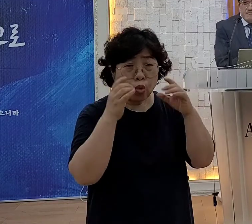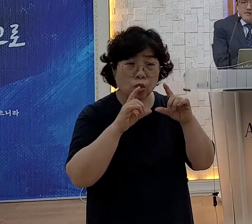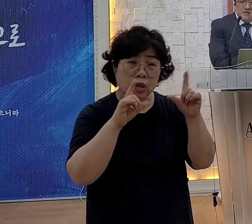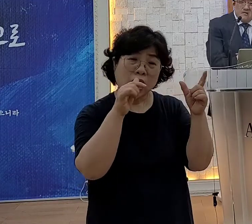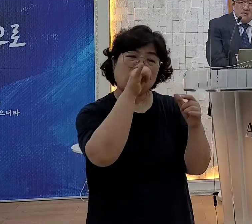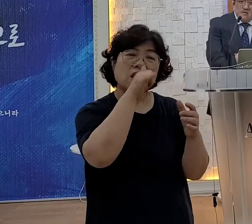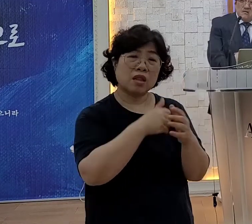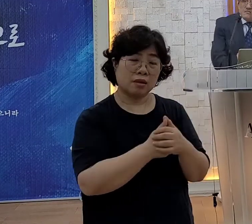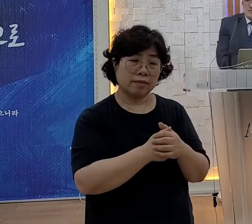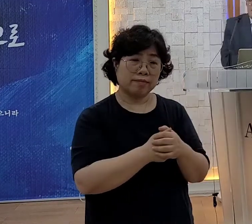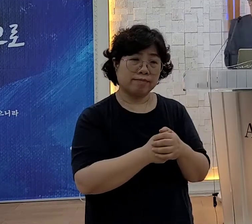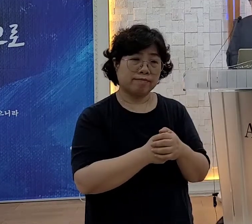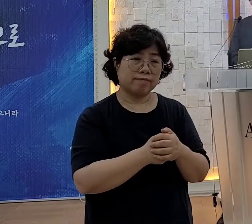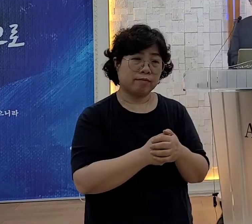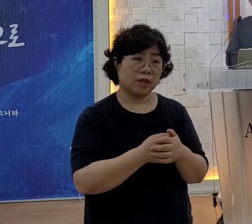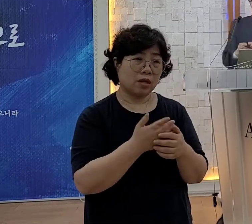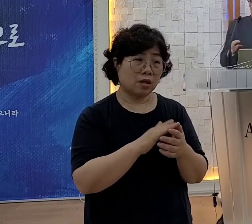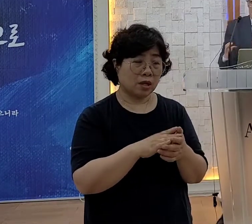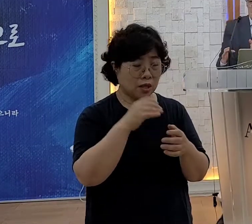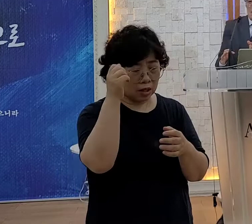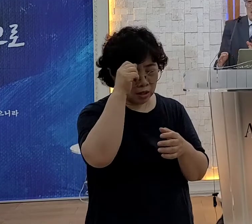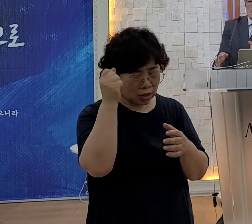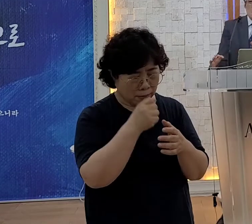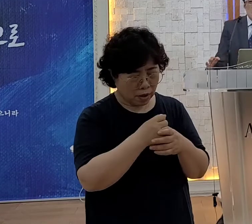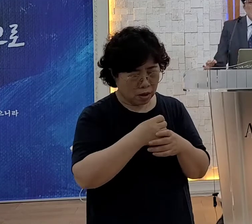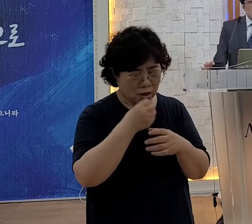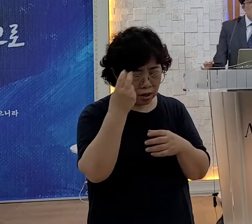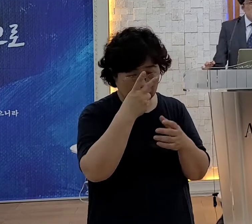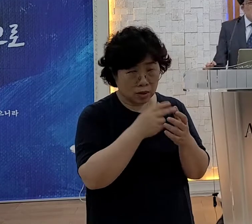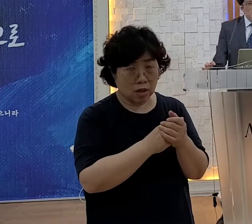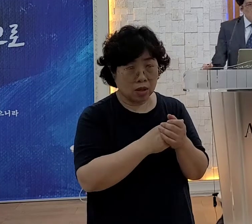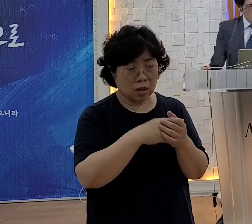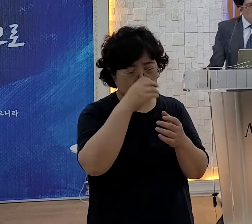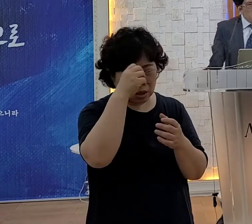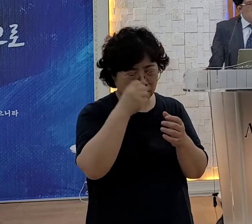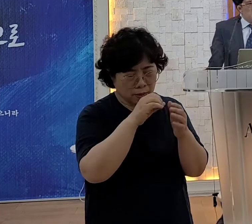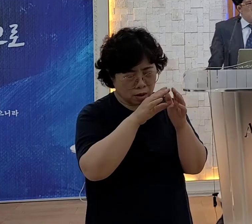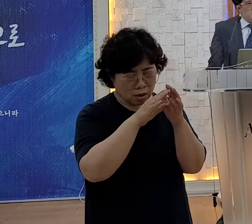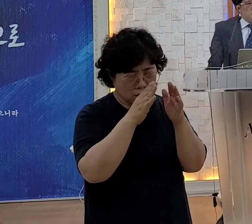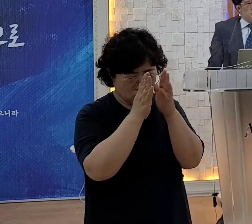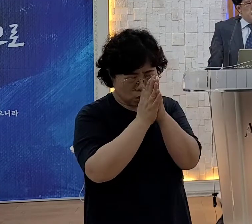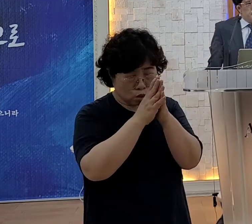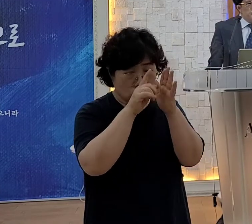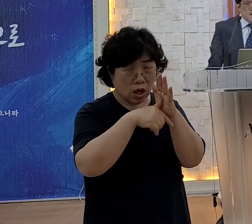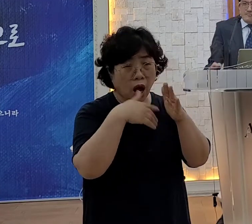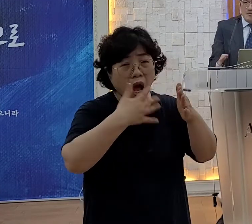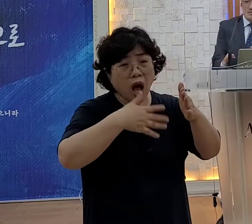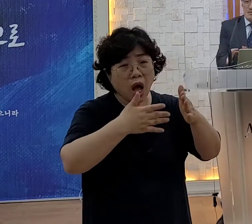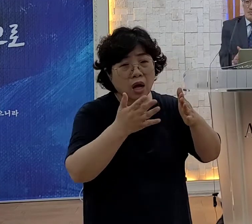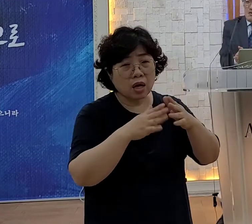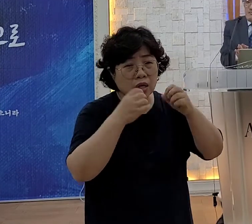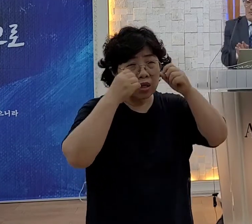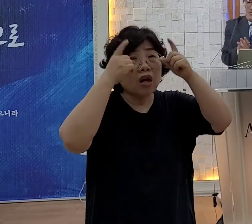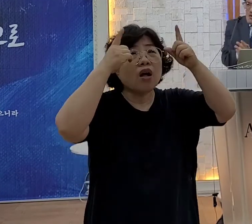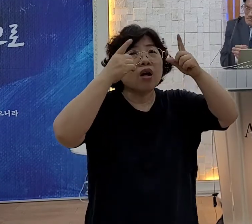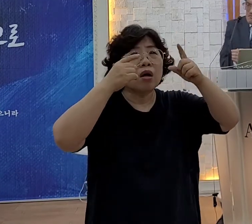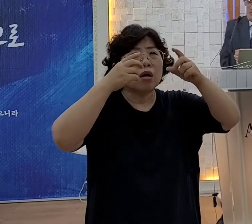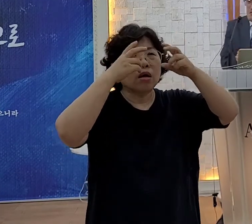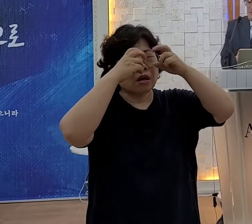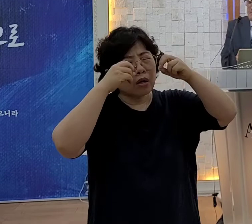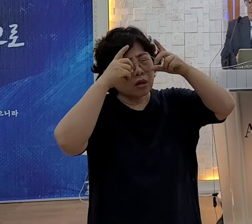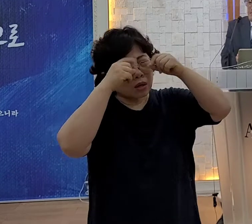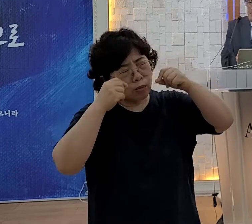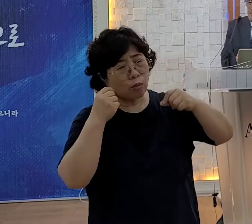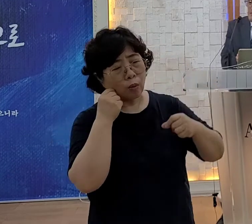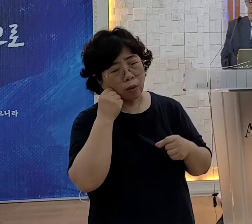있는데, 자, 집사님이 새벽에 갑자기 아직 새벽기도 갈 시간을 한참 멀었는데 잠을 깼는데 잠을 청할 수가